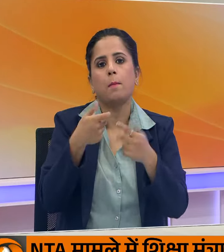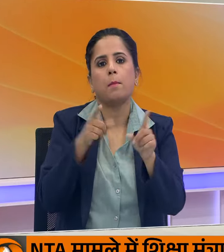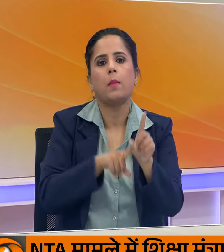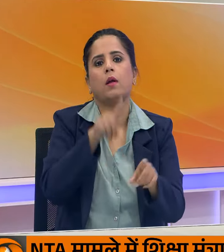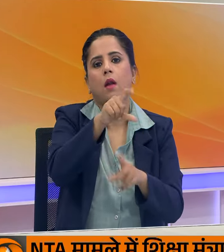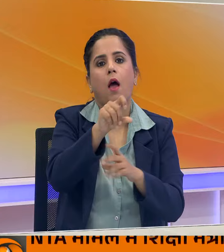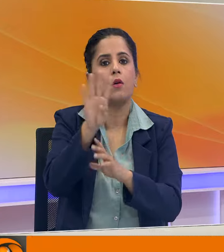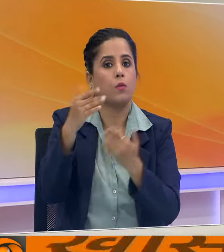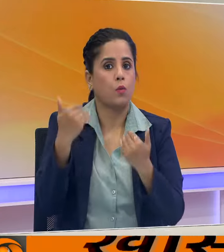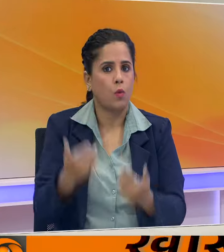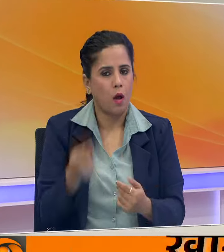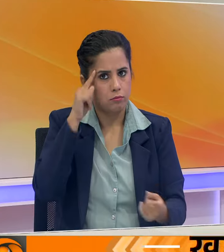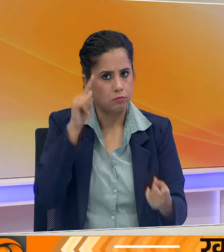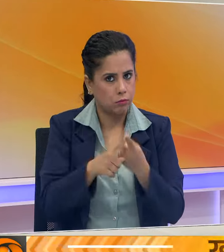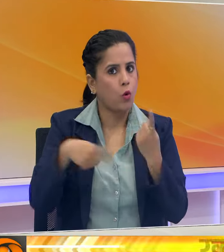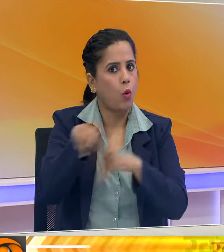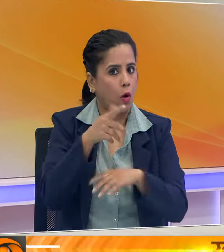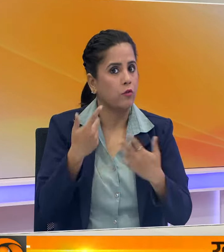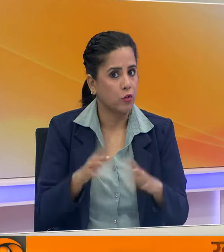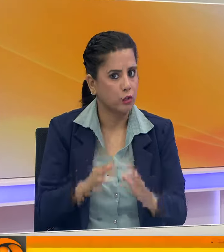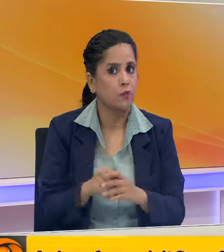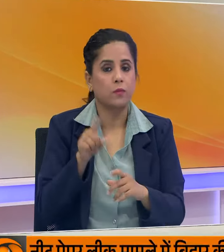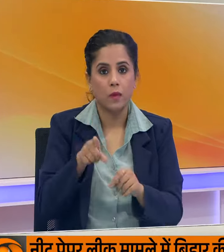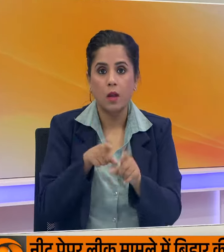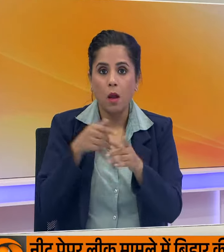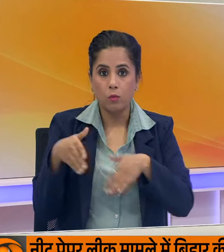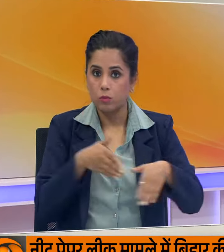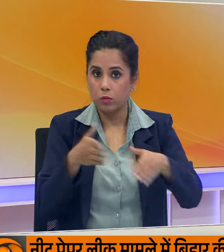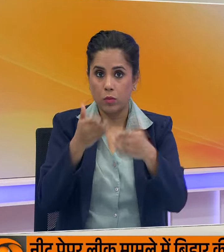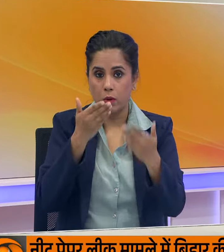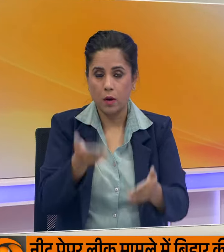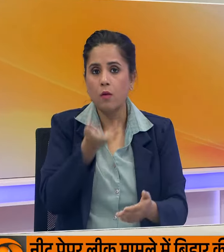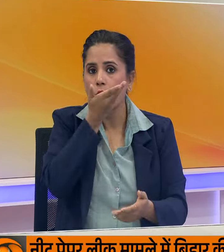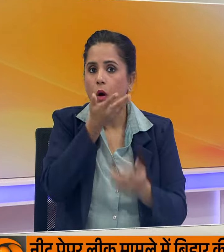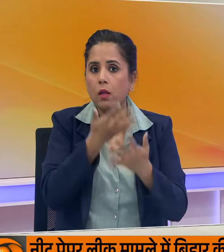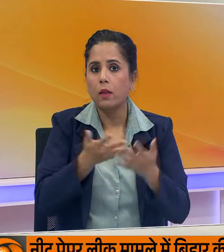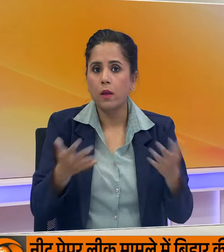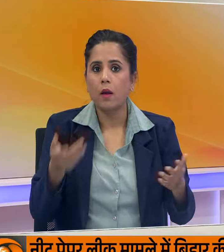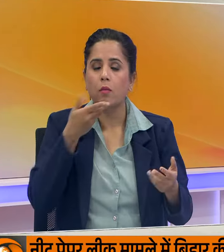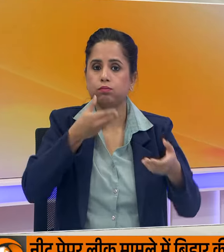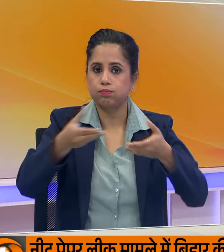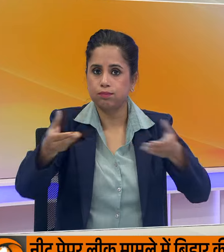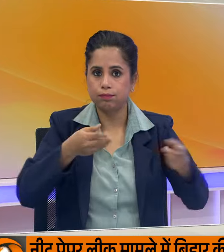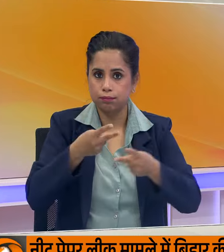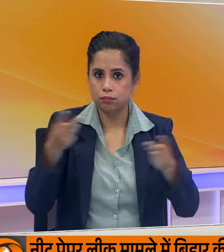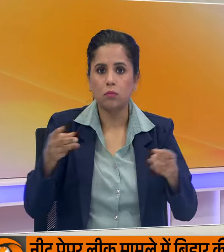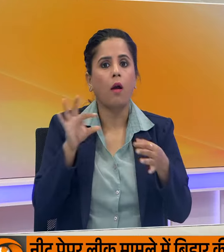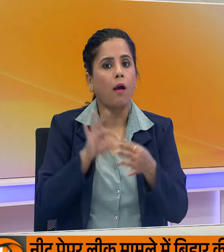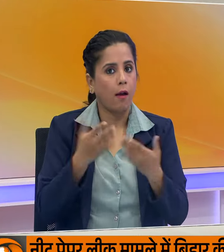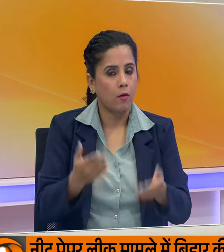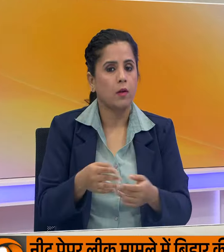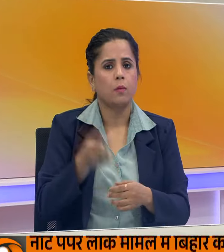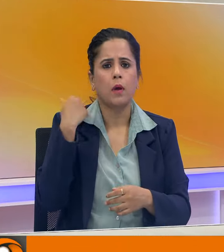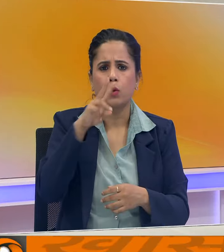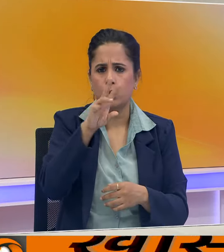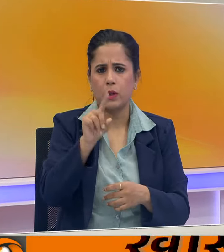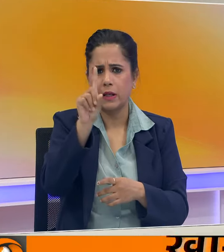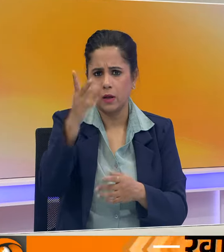1994 को समझौता हुआ था यह यमुना नदी जल संसाधनों के आवंटन से संबंधित था साल